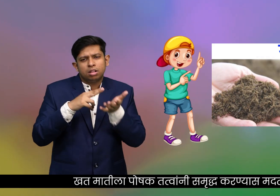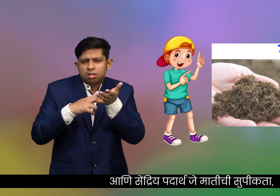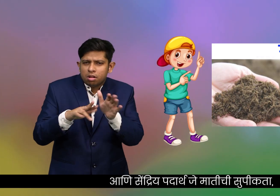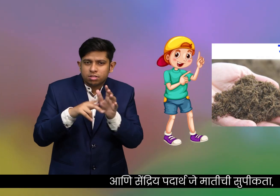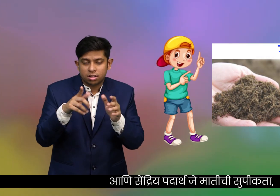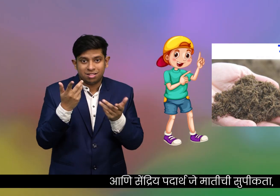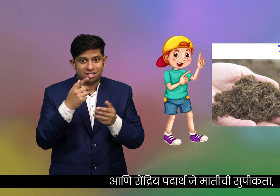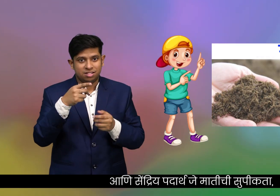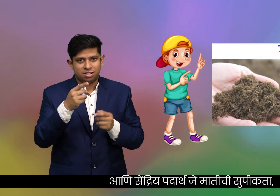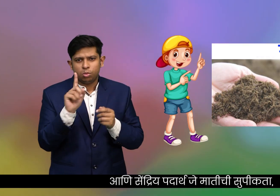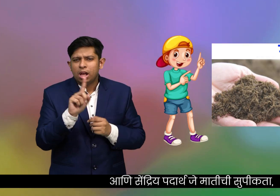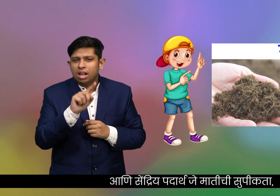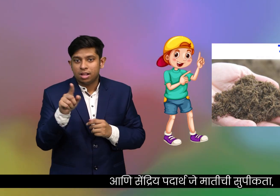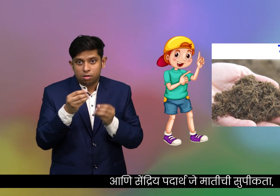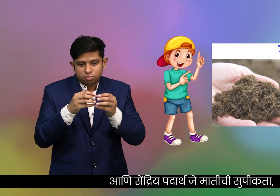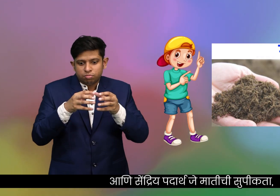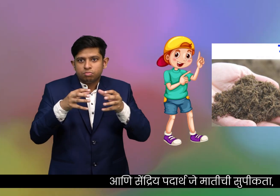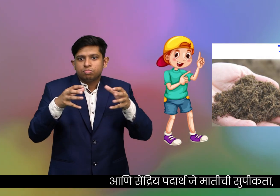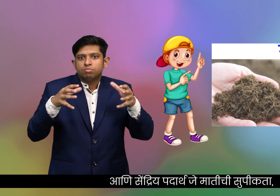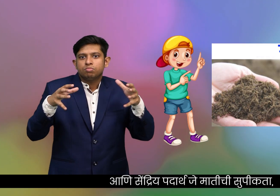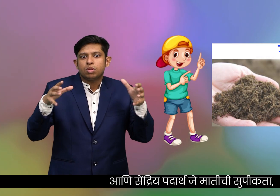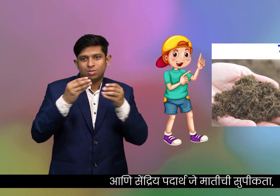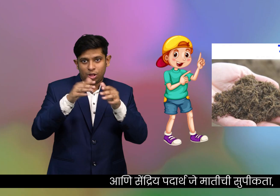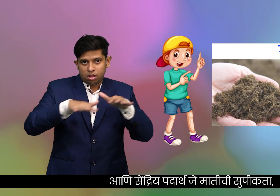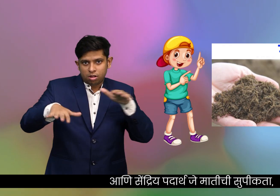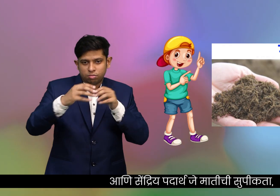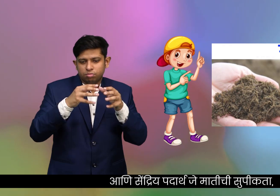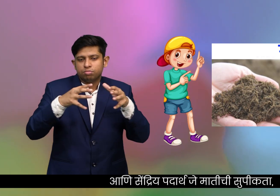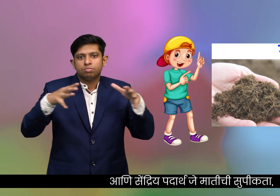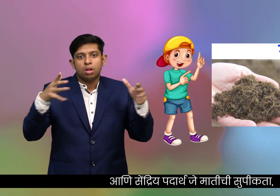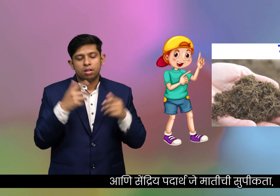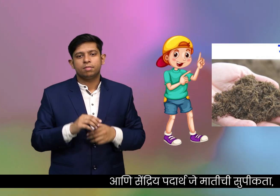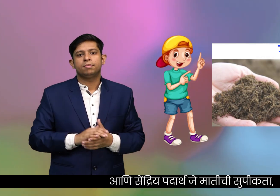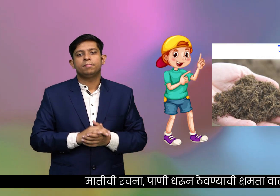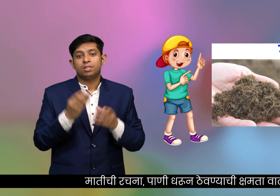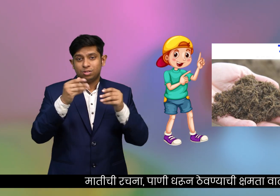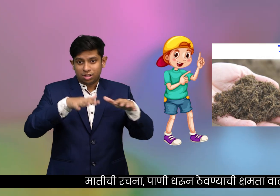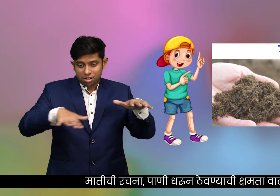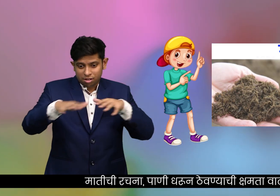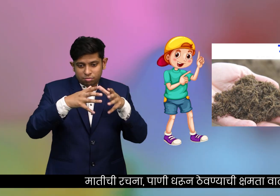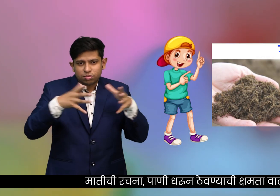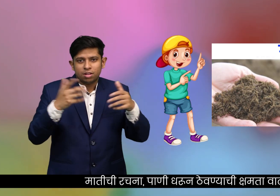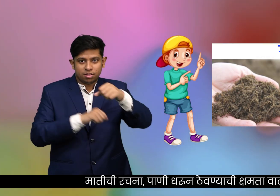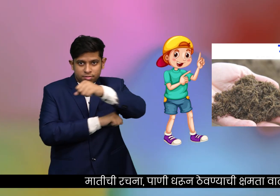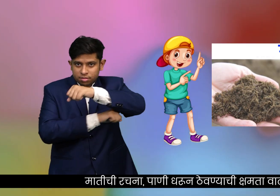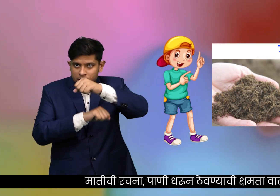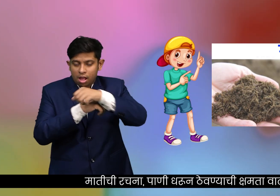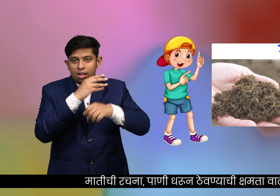आणि सेंद्रिय पदार्थ मातीच्या सुपीकता, मातीची रचना, पाणी